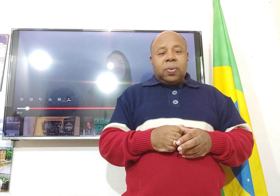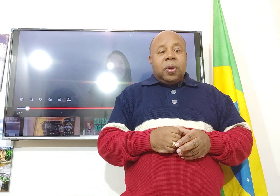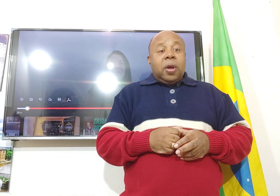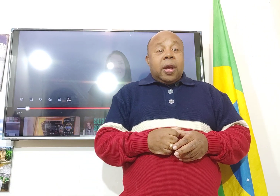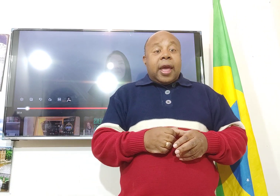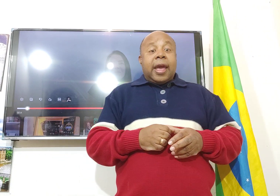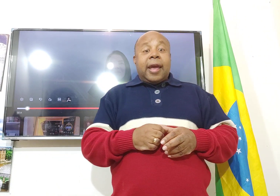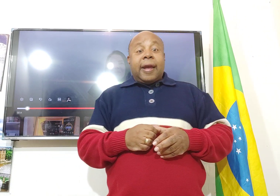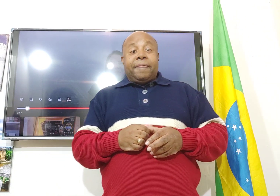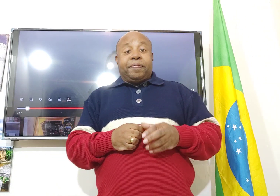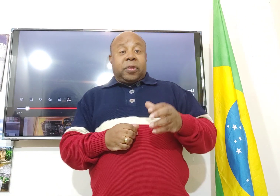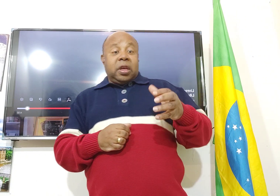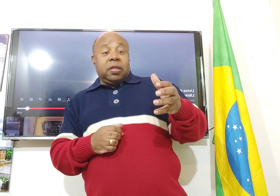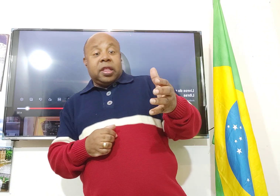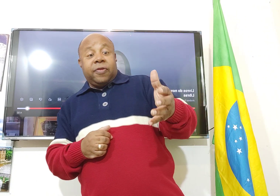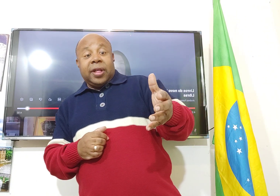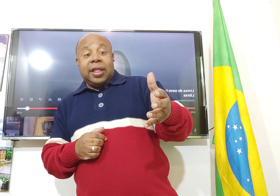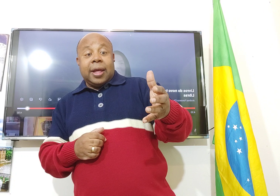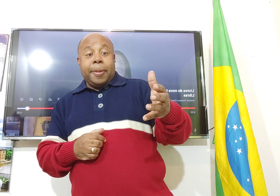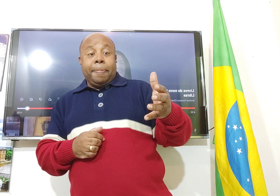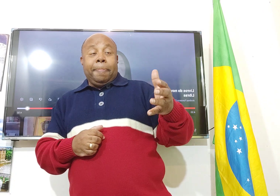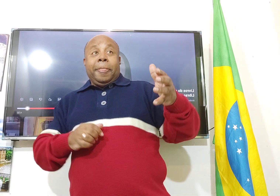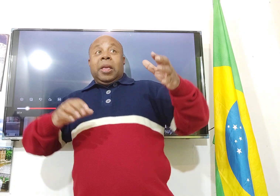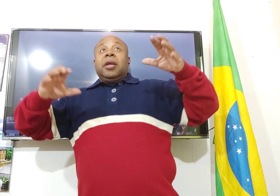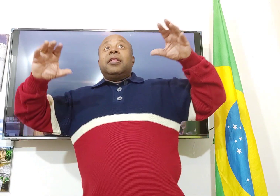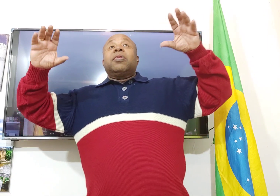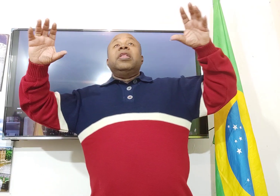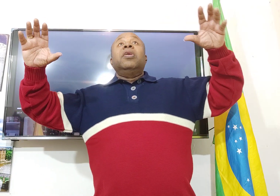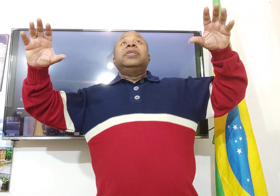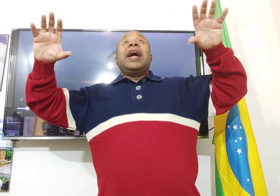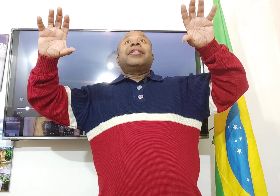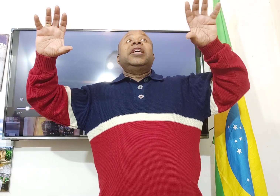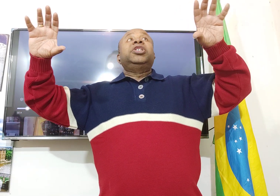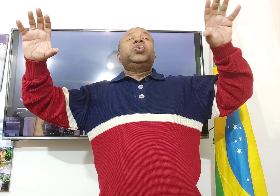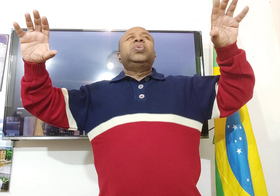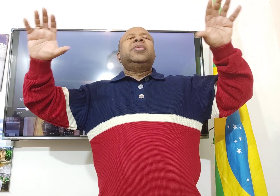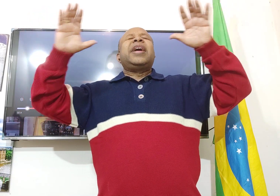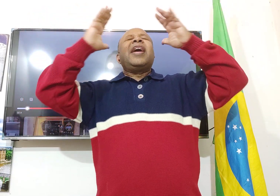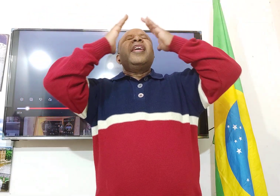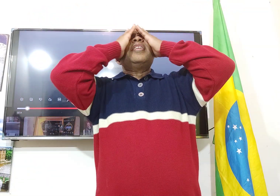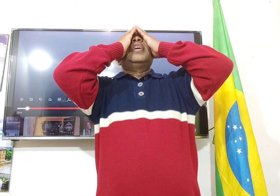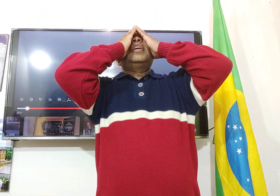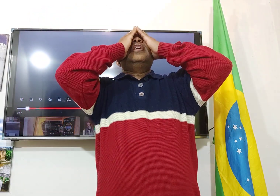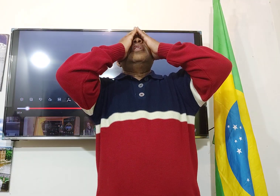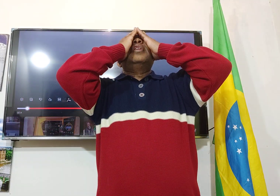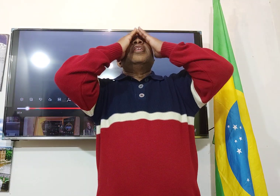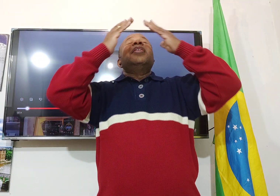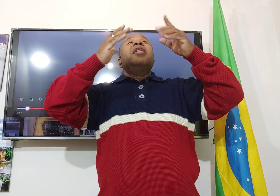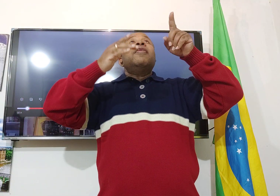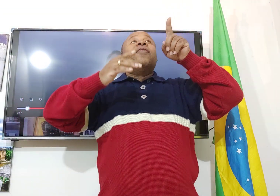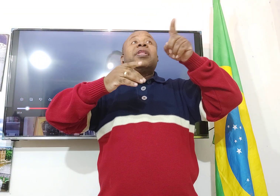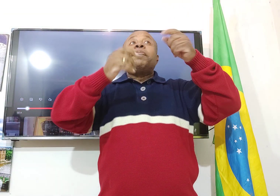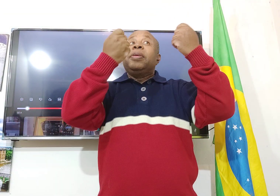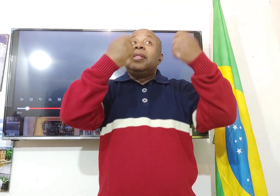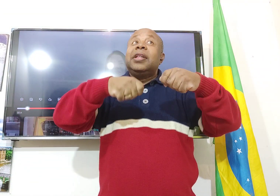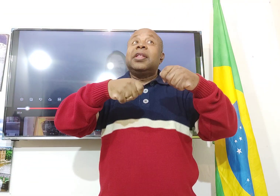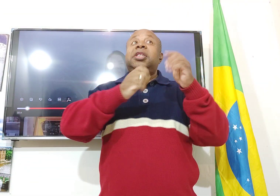Então, o que você tem que fazer? Não dá, sem Jesus não dá. O que ele quer dizer? Você precisa